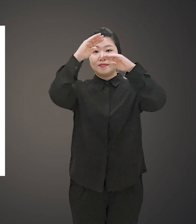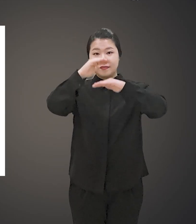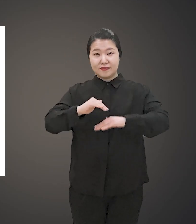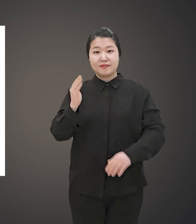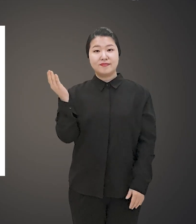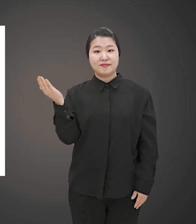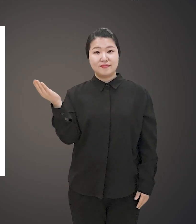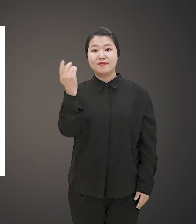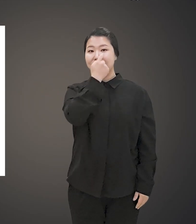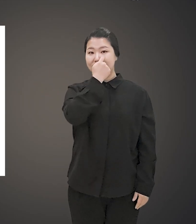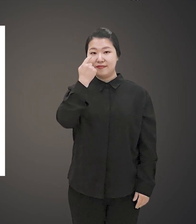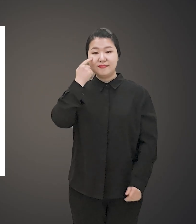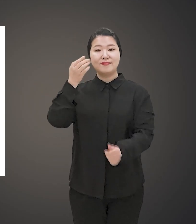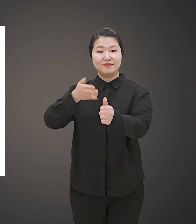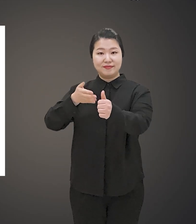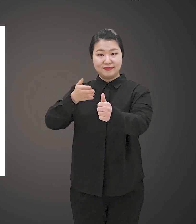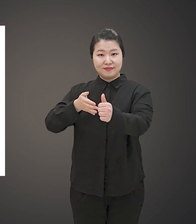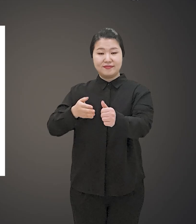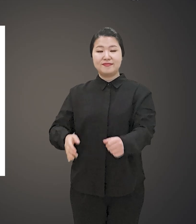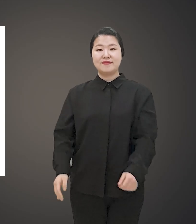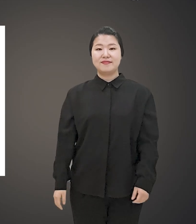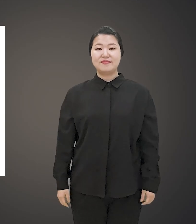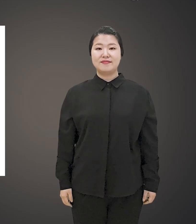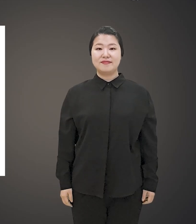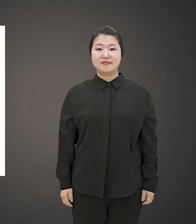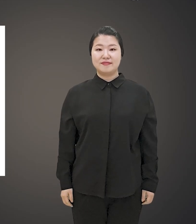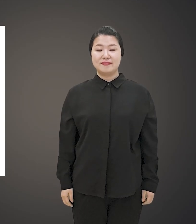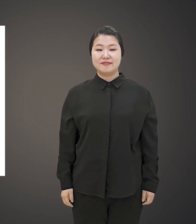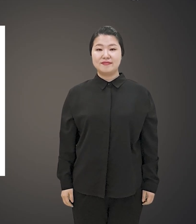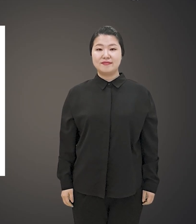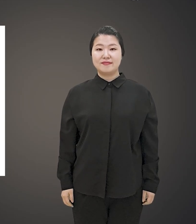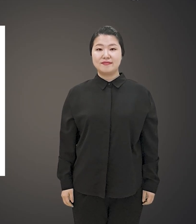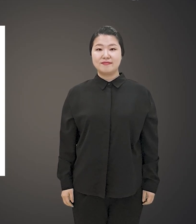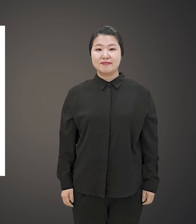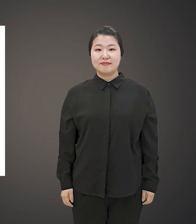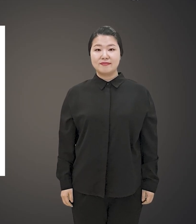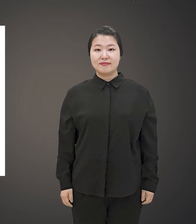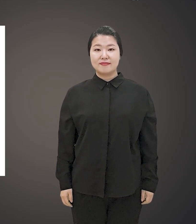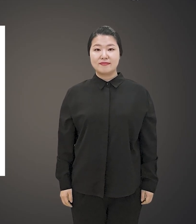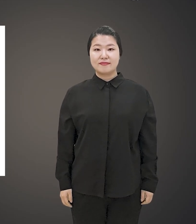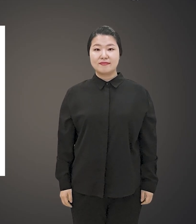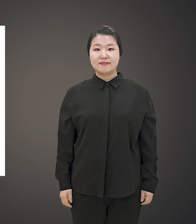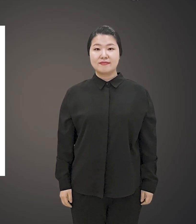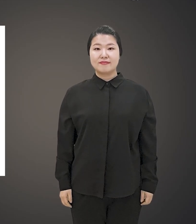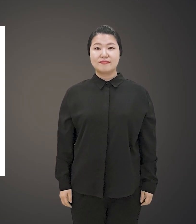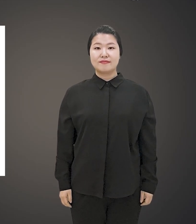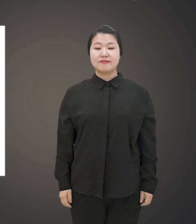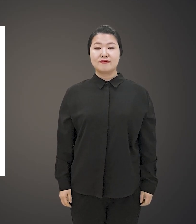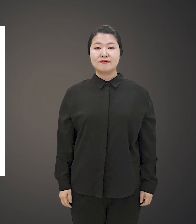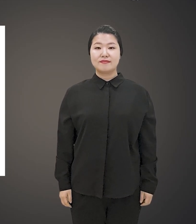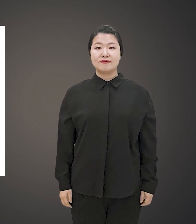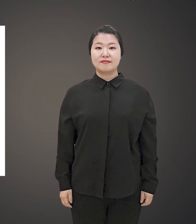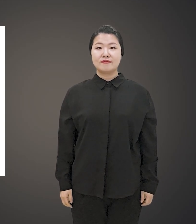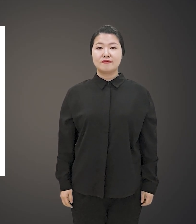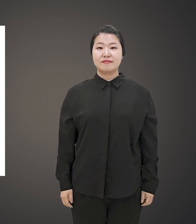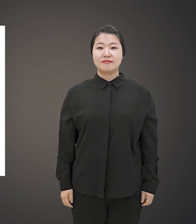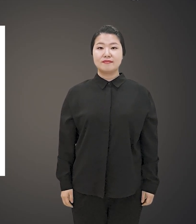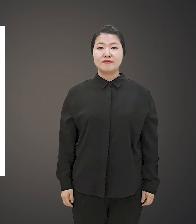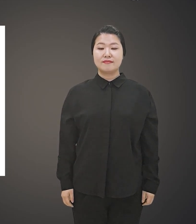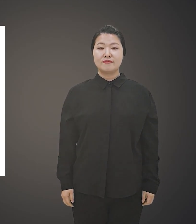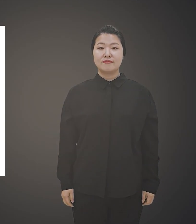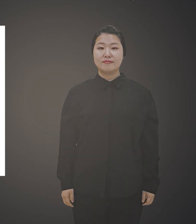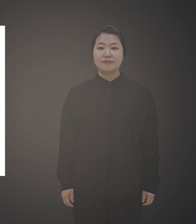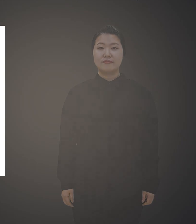친구들. 저자 니시지마 미에코, 그림 하세가와 유지,